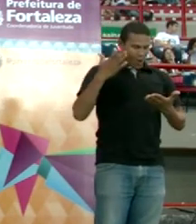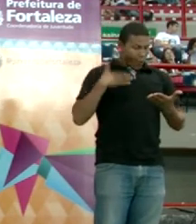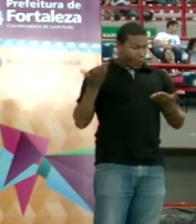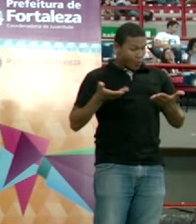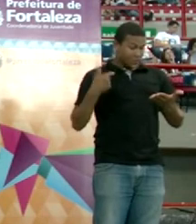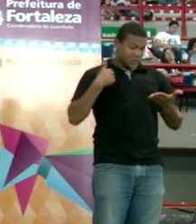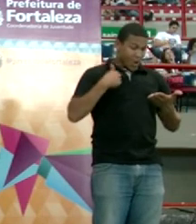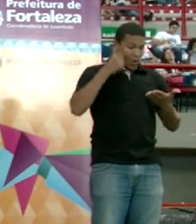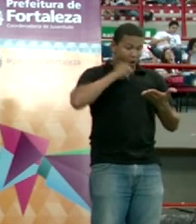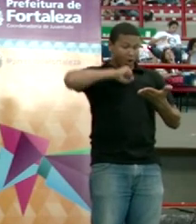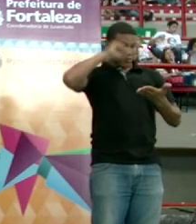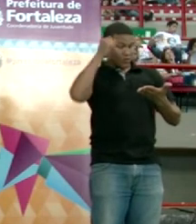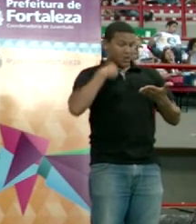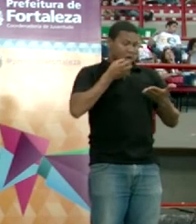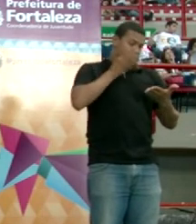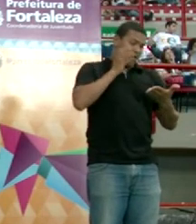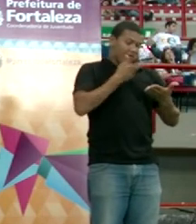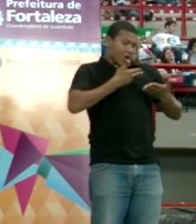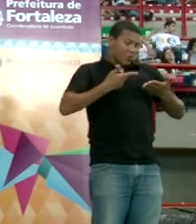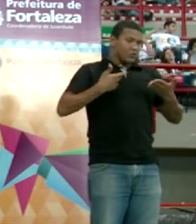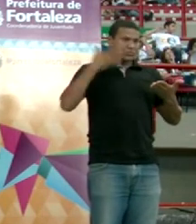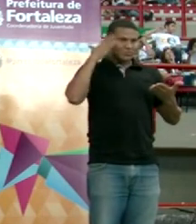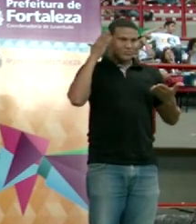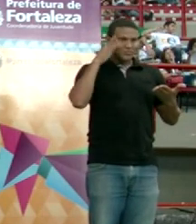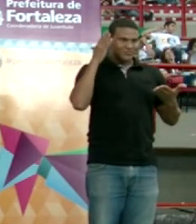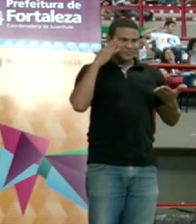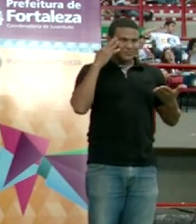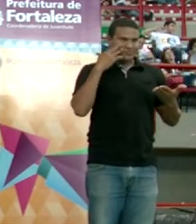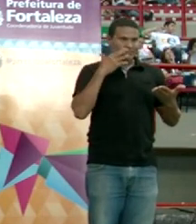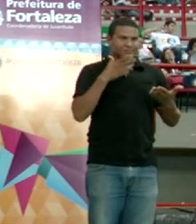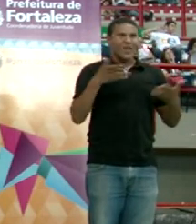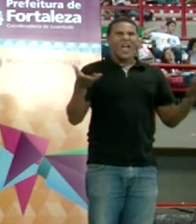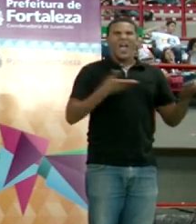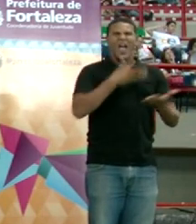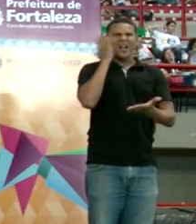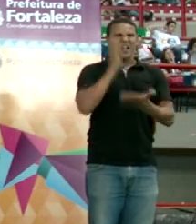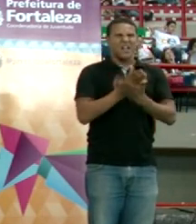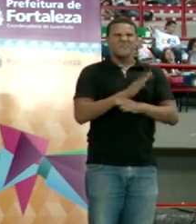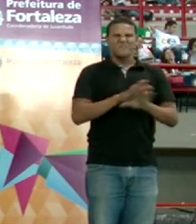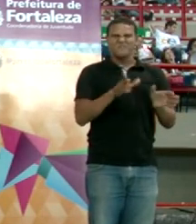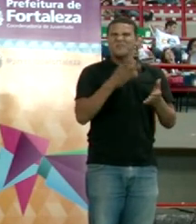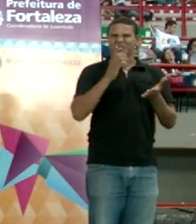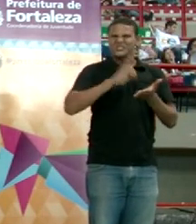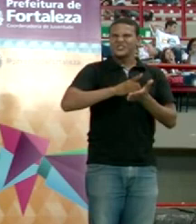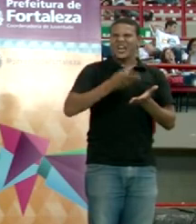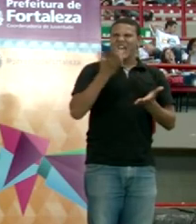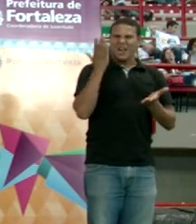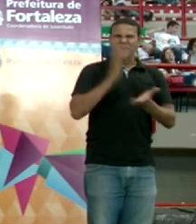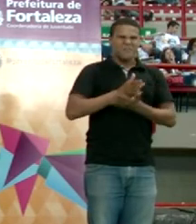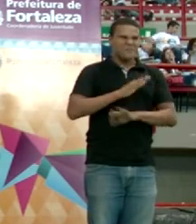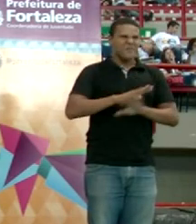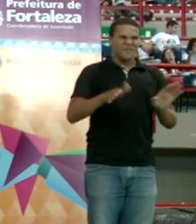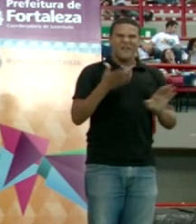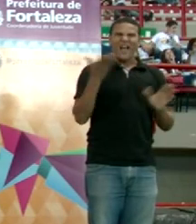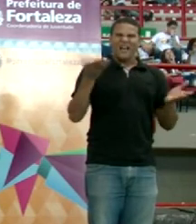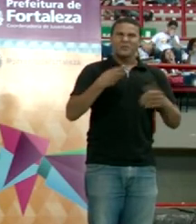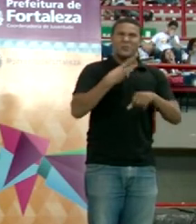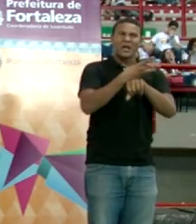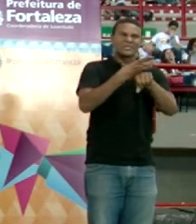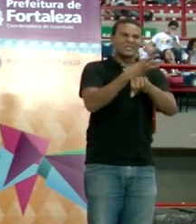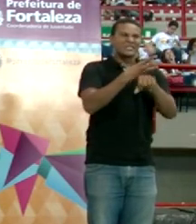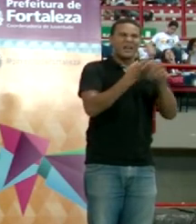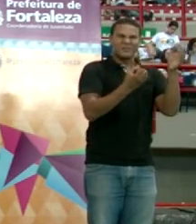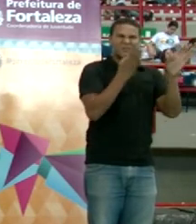faz diário, né? Depois que inventaram o WhatsApp, acabou com o mundo, né? Ninguém mais faz diário. Mas diário, você pode encontrar